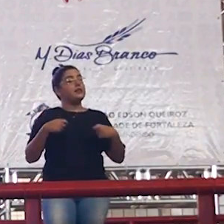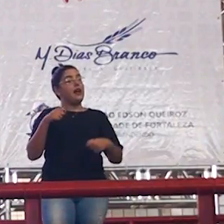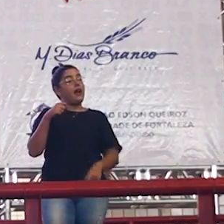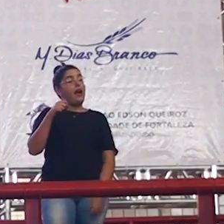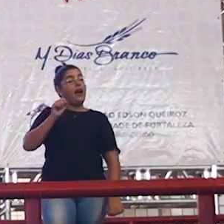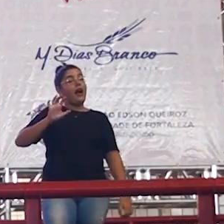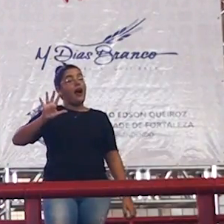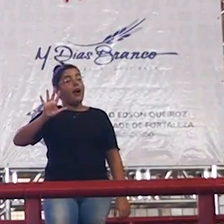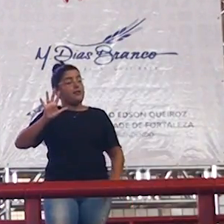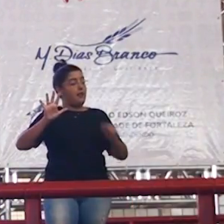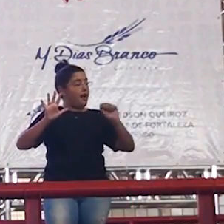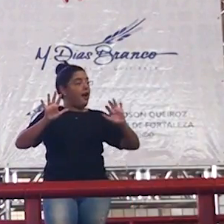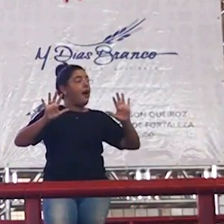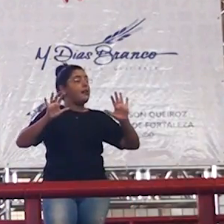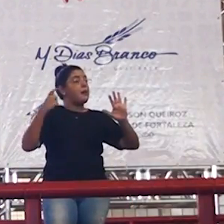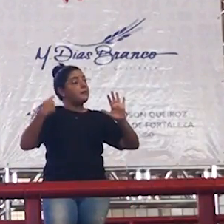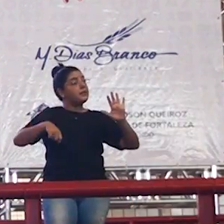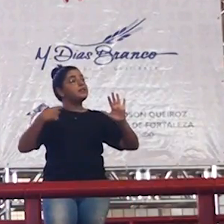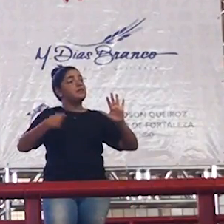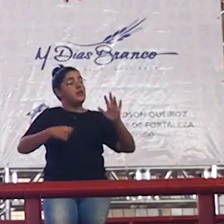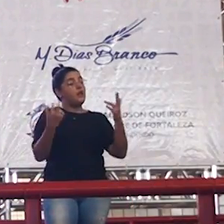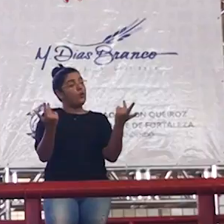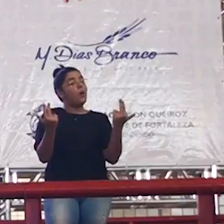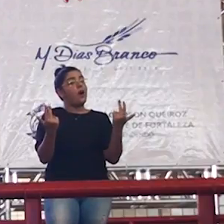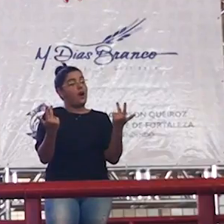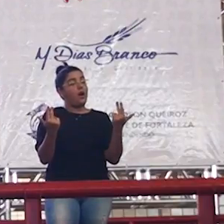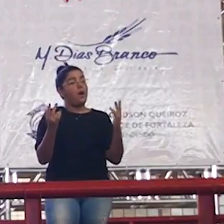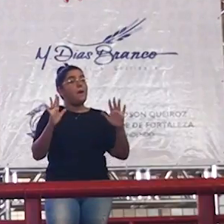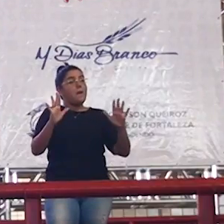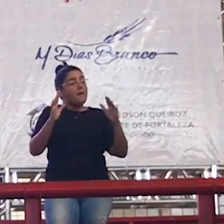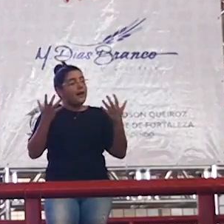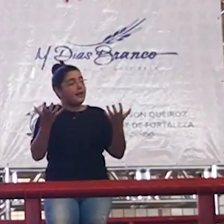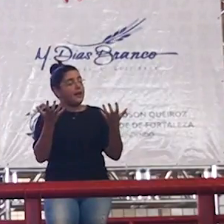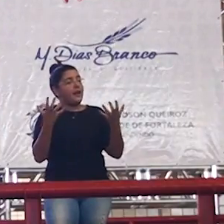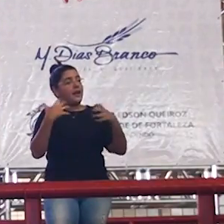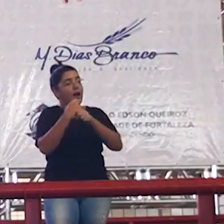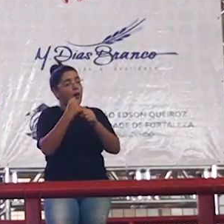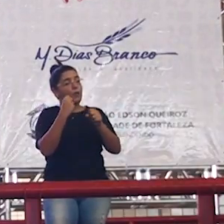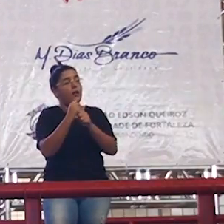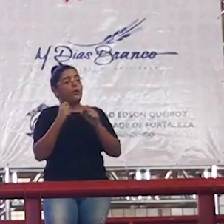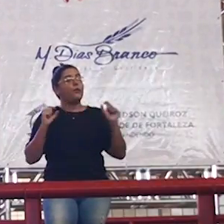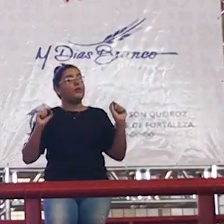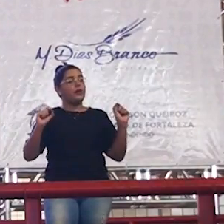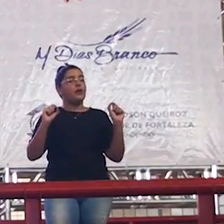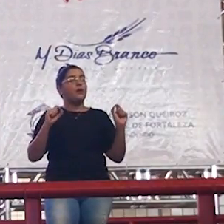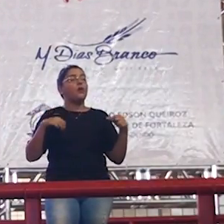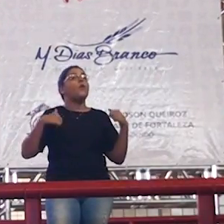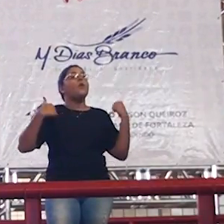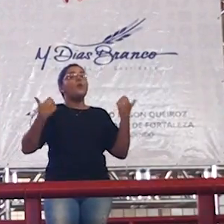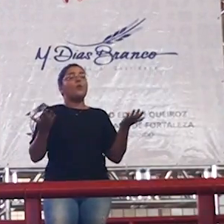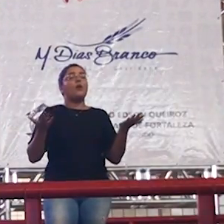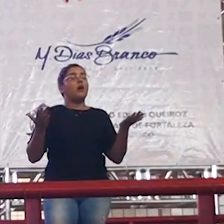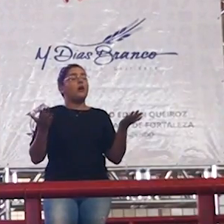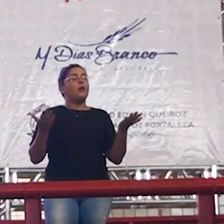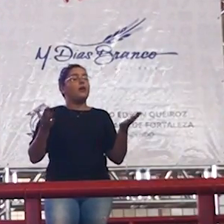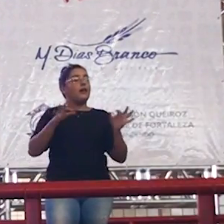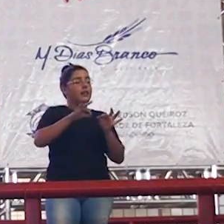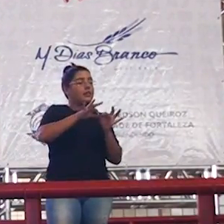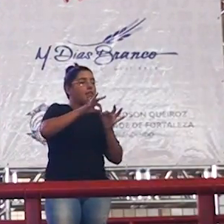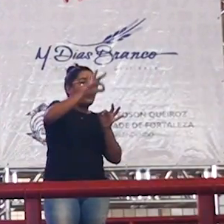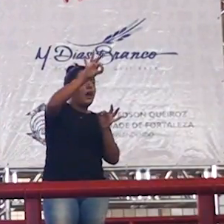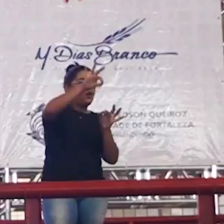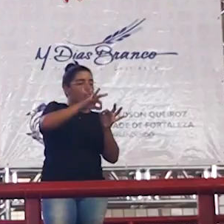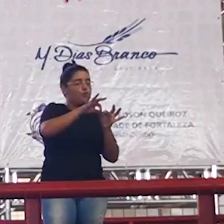ser iguais. E ele quer justamente calcular qual é a